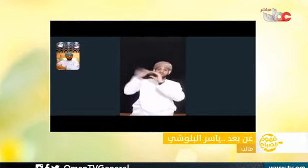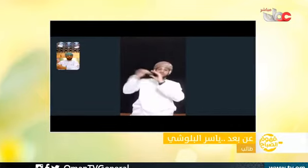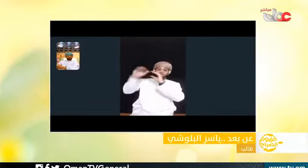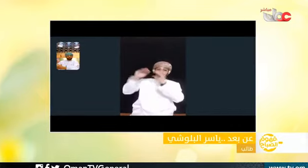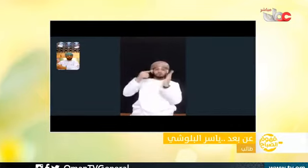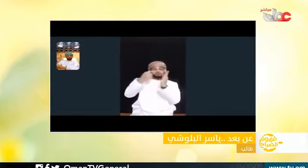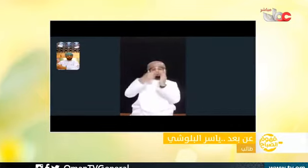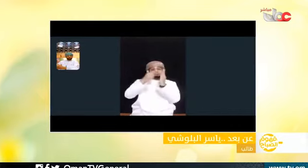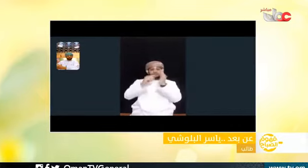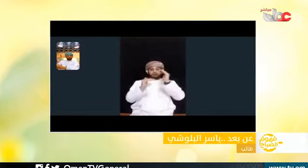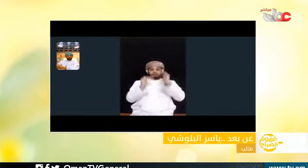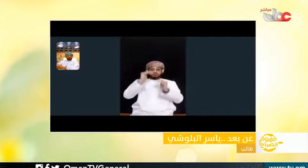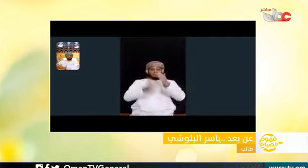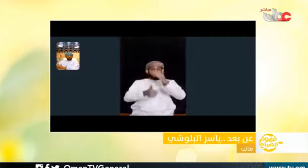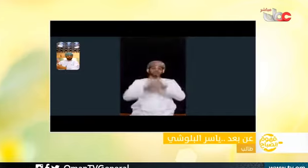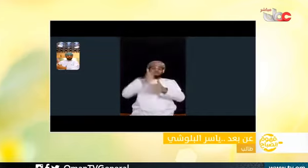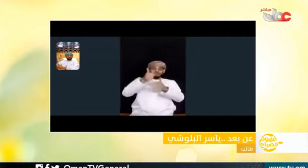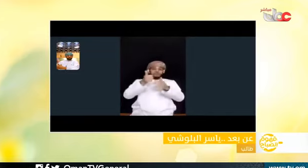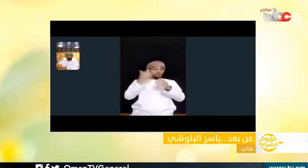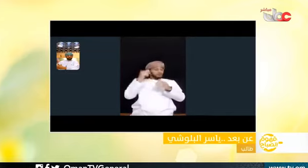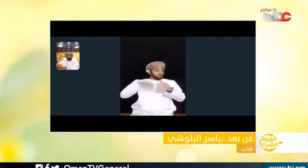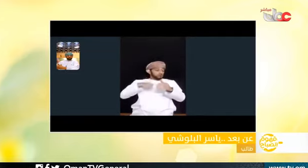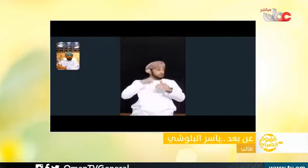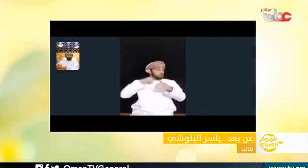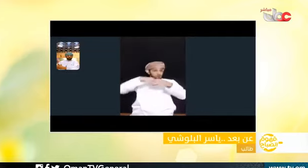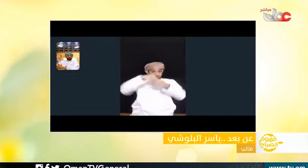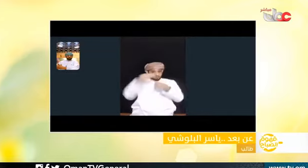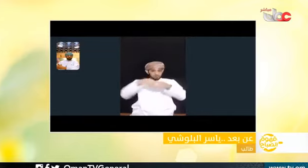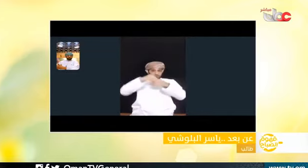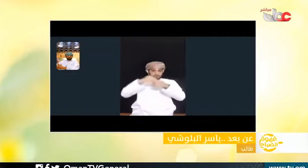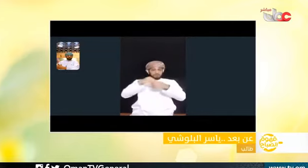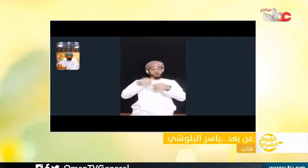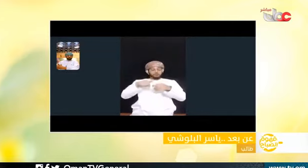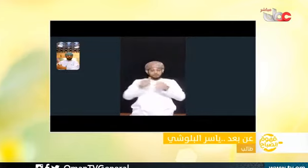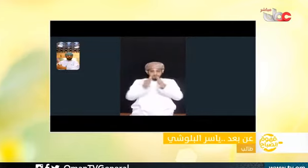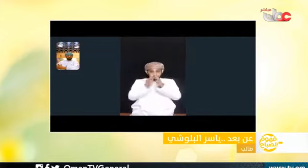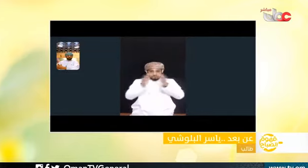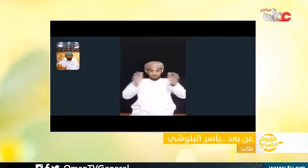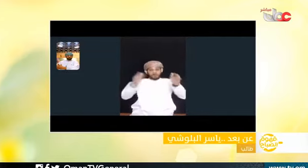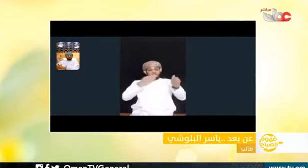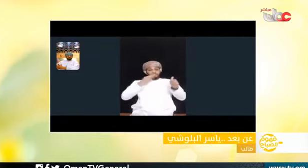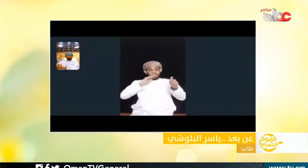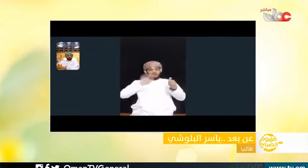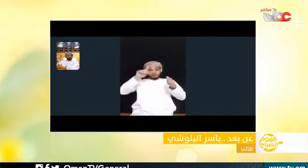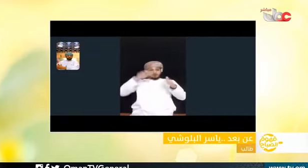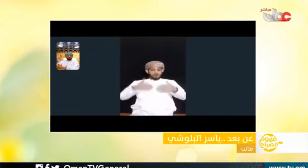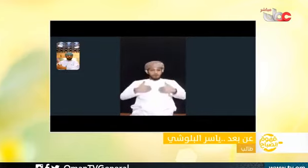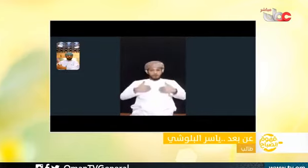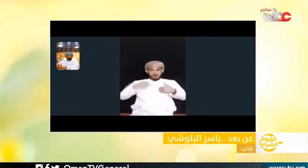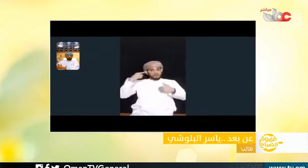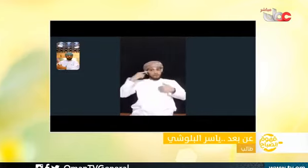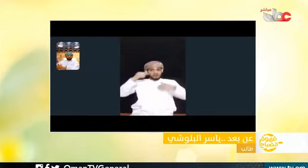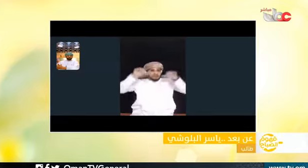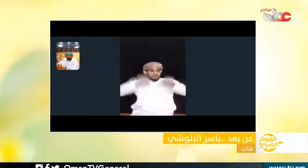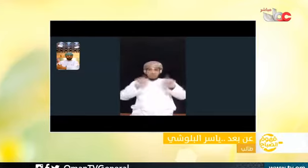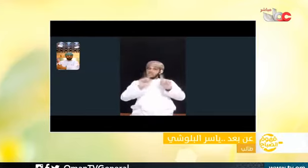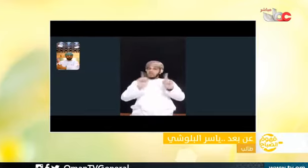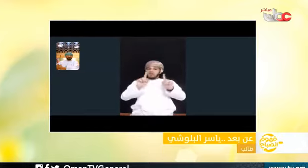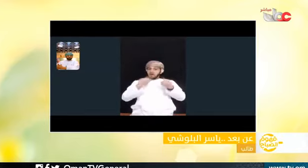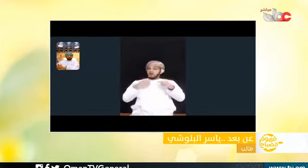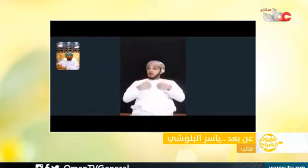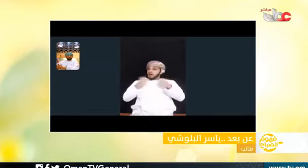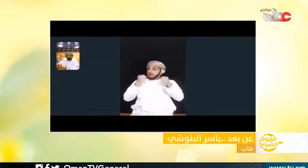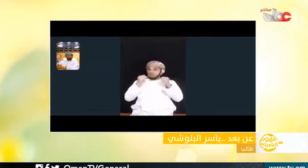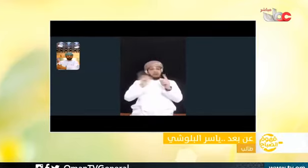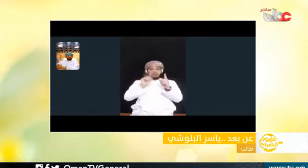لله يعني احنا نتواصل مع المدرسين عن طريق هذه البرامج، وأيضا يعني الدروس تكون على